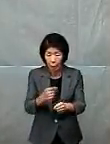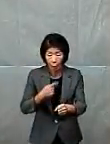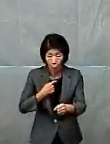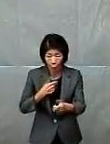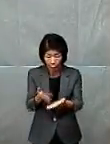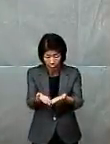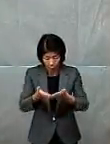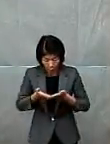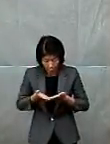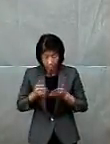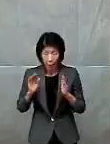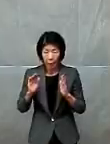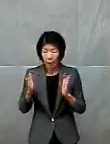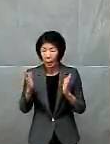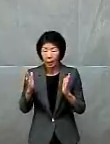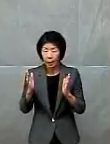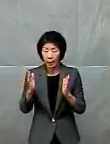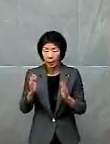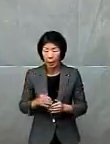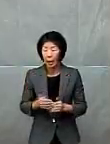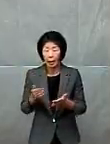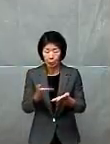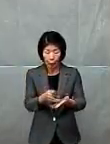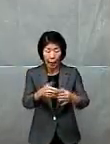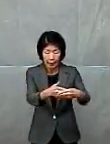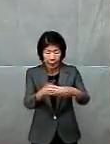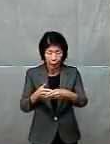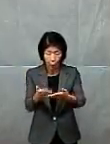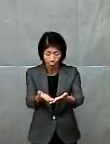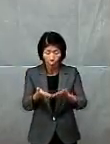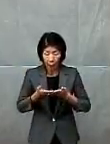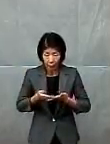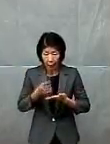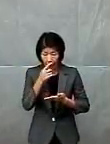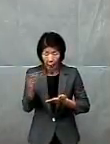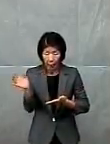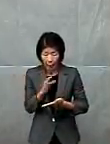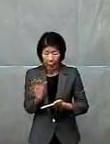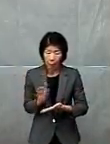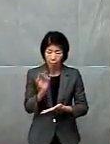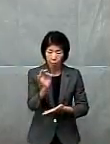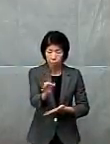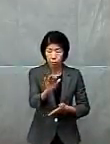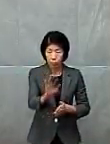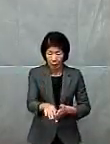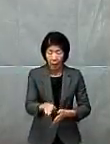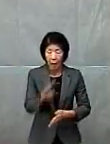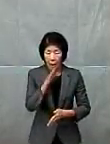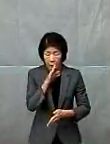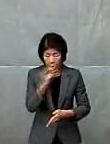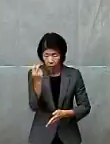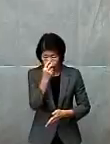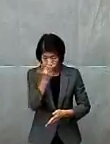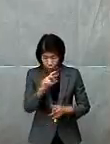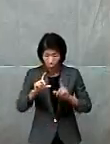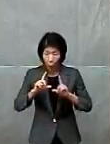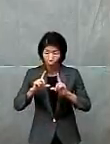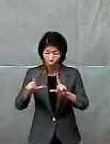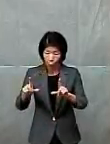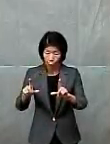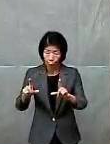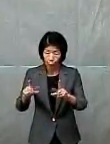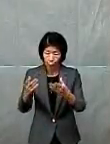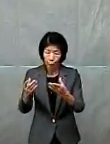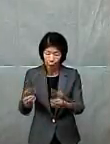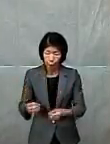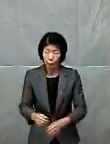受けて支出したものであります。以上が事実であり、私からの報告といたし